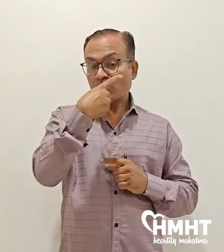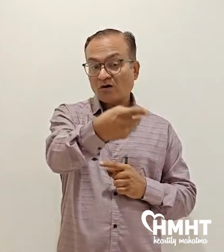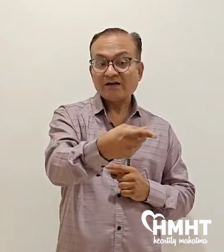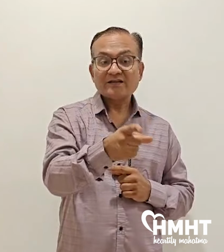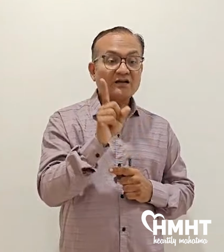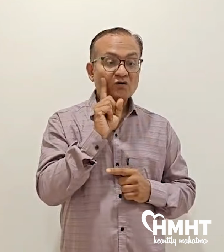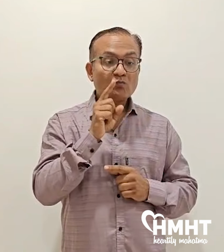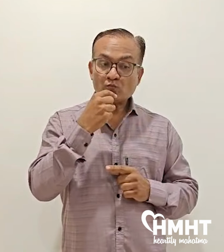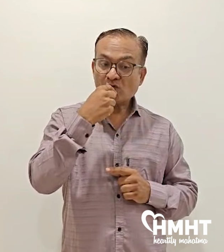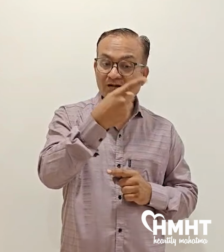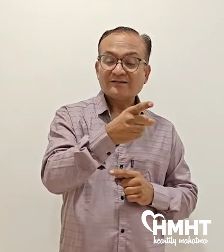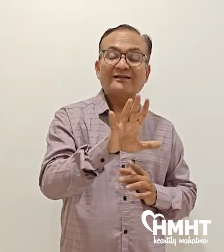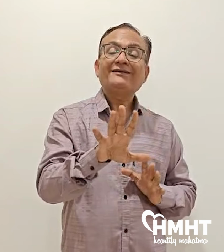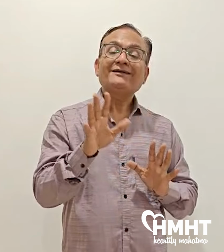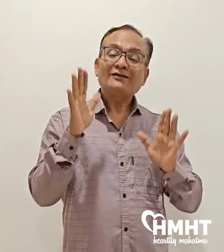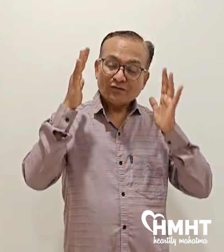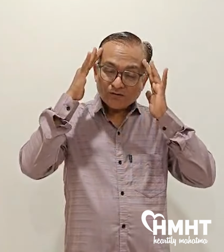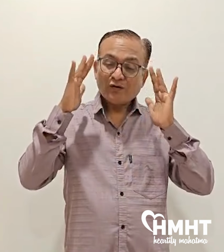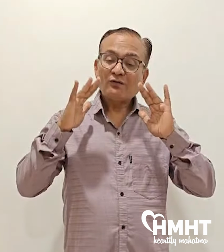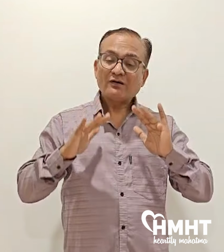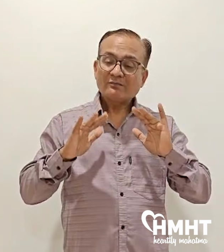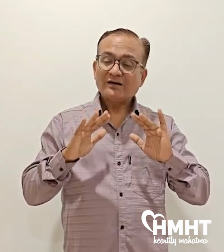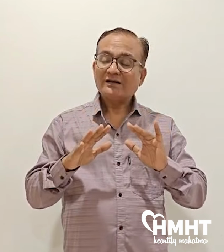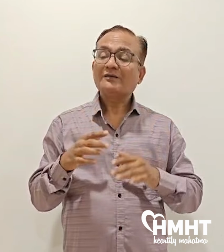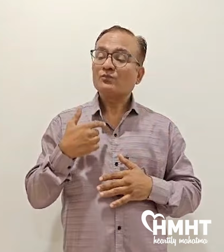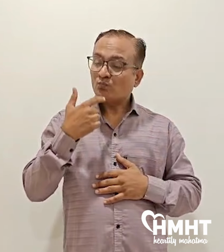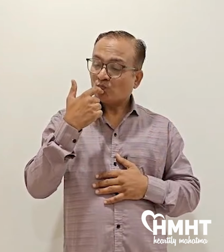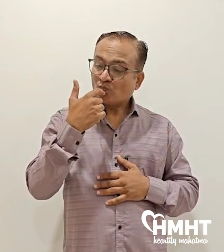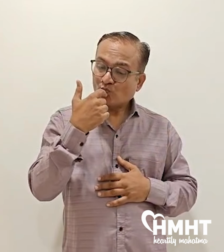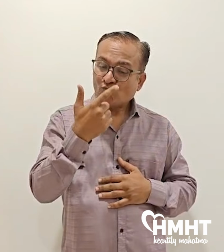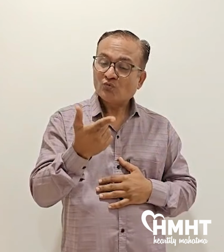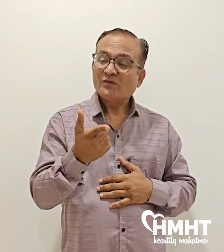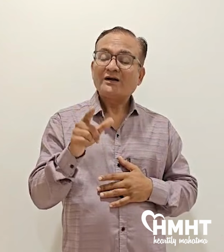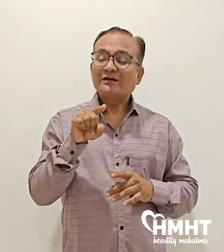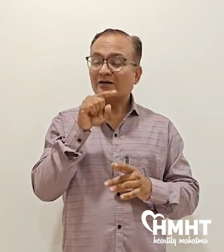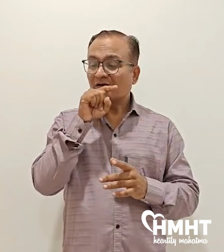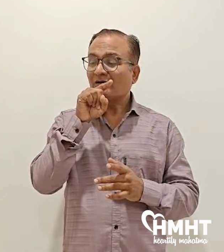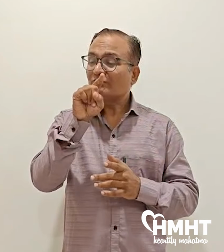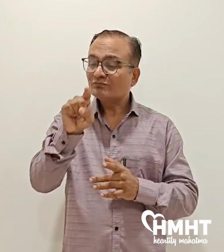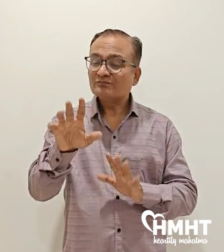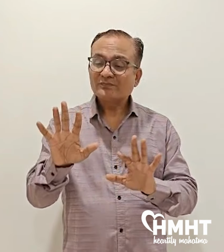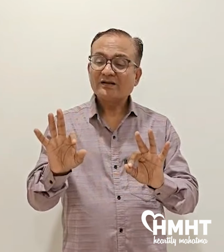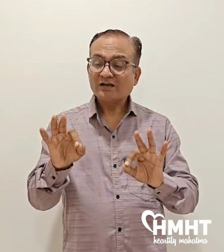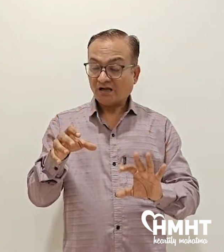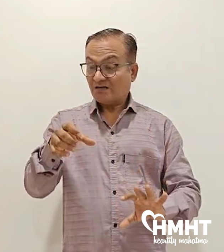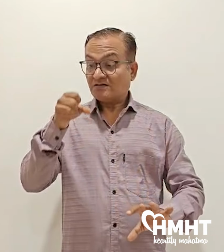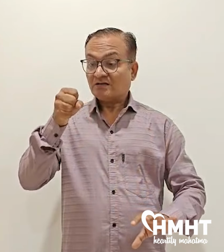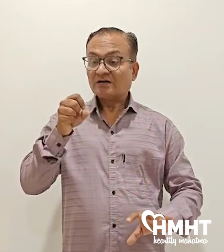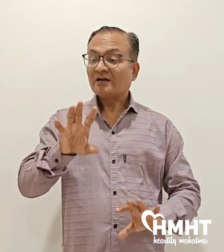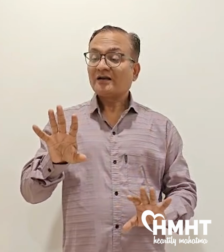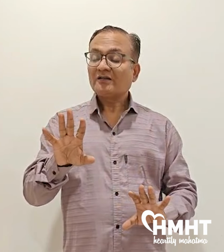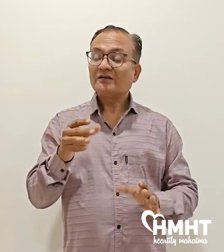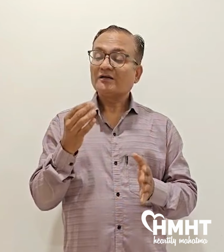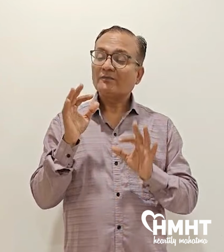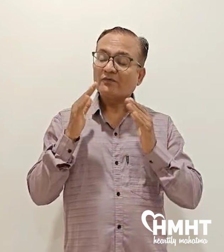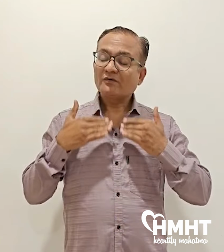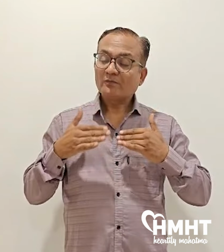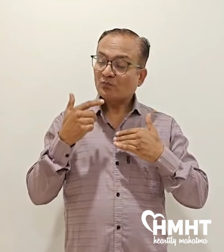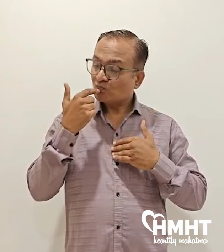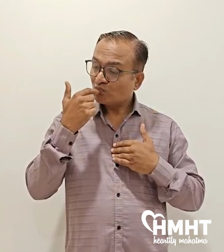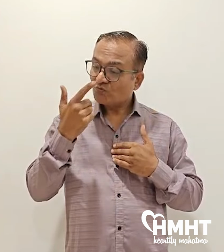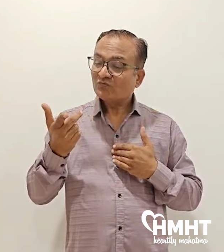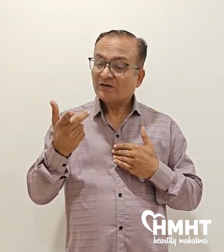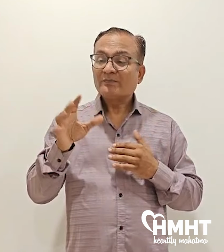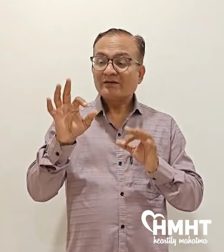એક સાધારણ હોય કે ભાઈ આવું બન્યું છે ને આવું સામ બન્યું છે, એટલે ઇન્ફોર્મેશન જેવું હોય, એના આગ્રહી ના થવું જોઈએ. આગ્રહથી દુઃખ થાય.